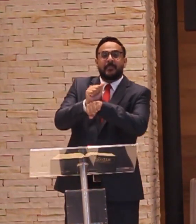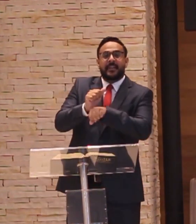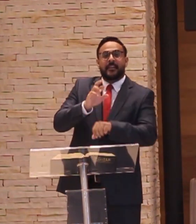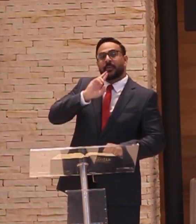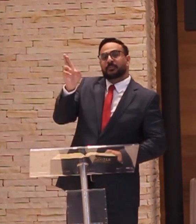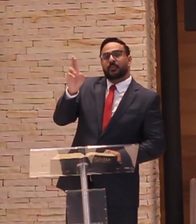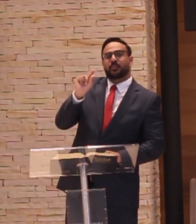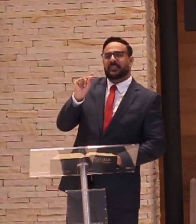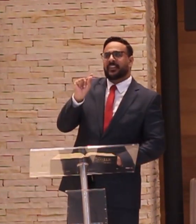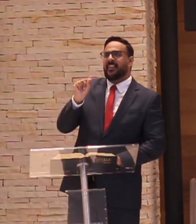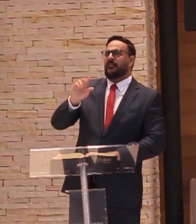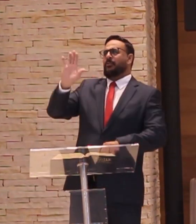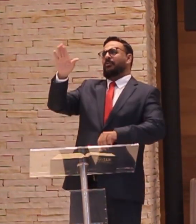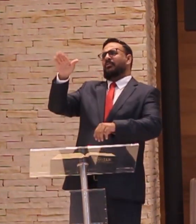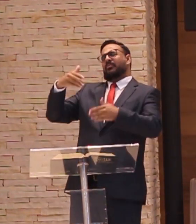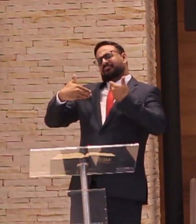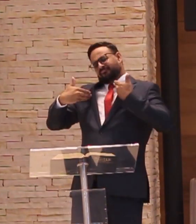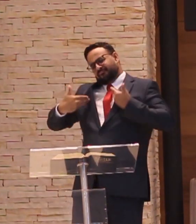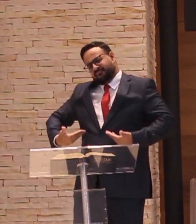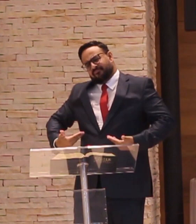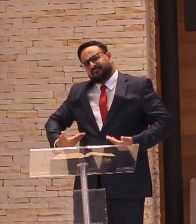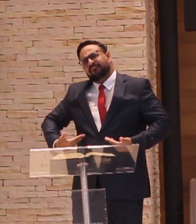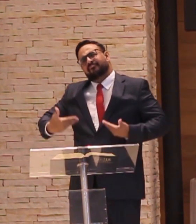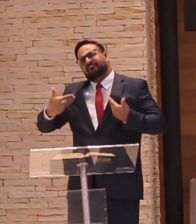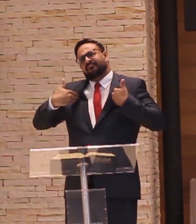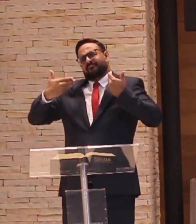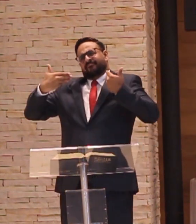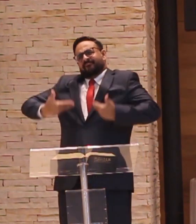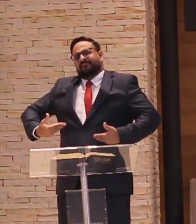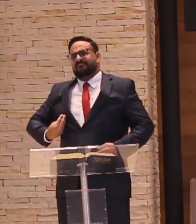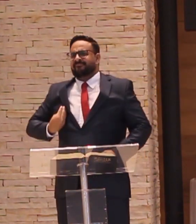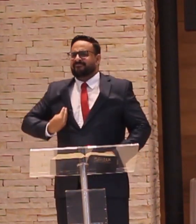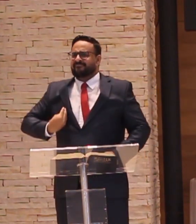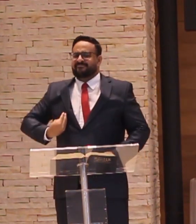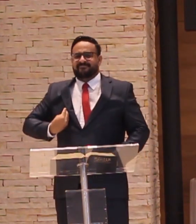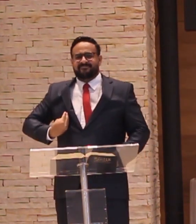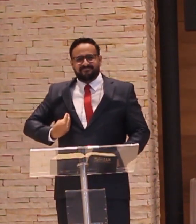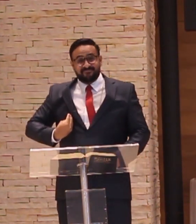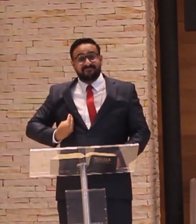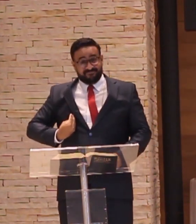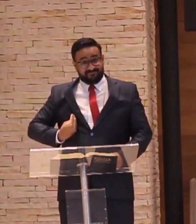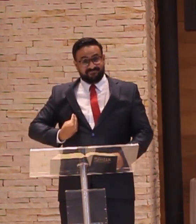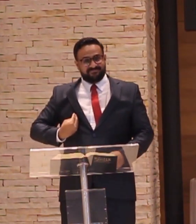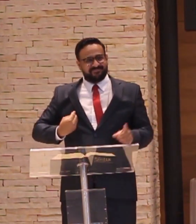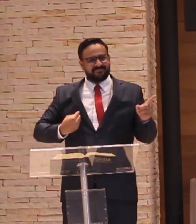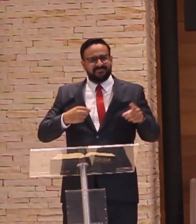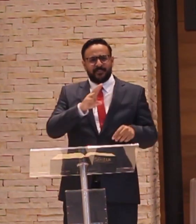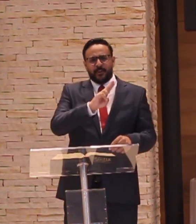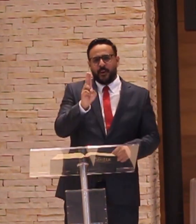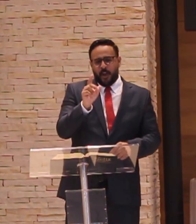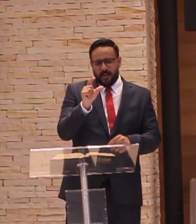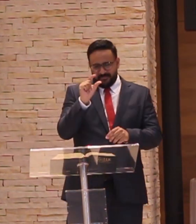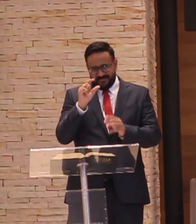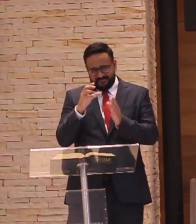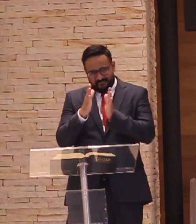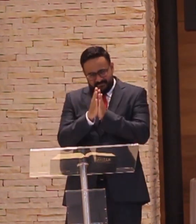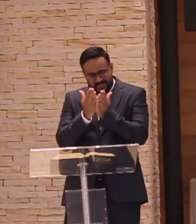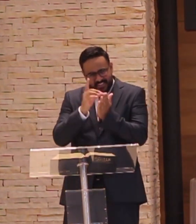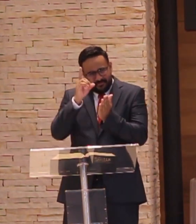Abraão para uma conversa. E Abraão imediatamente respondeu: Eis-me aqui, Senhor, eis-me